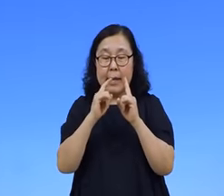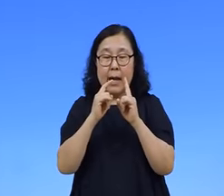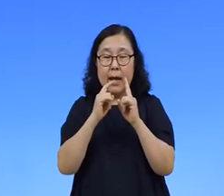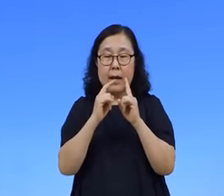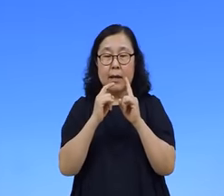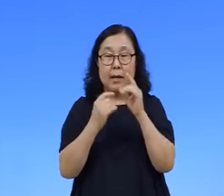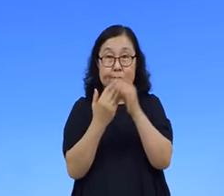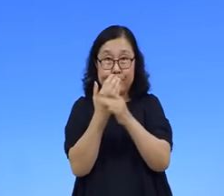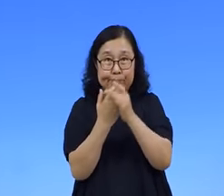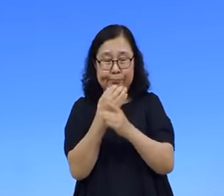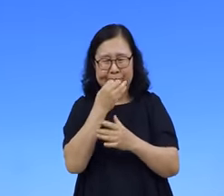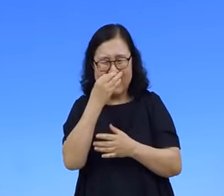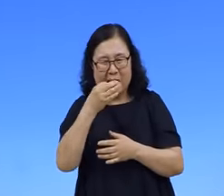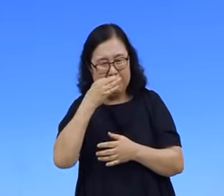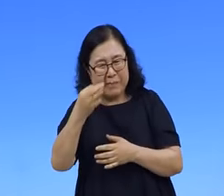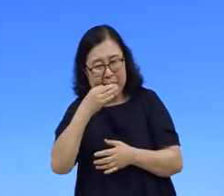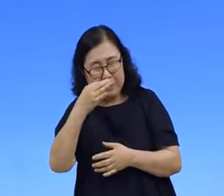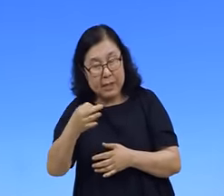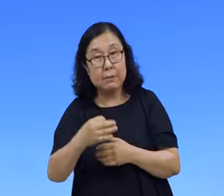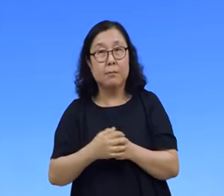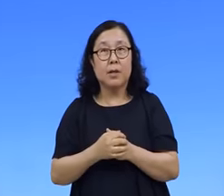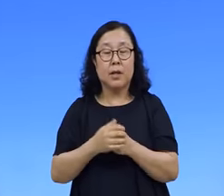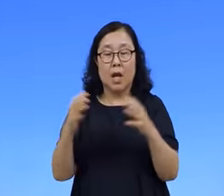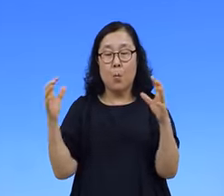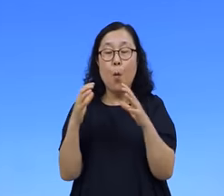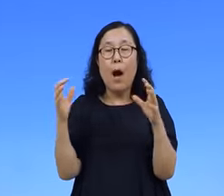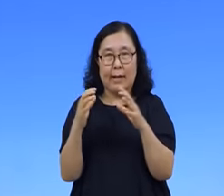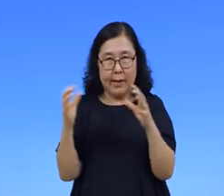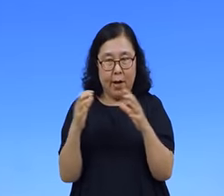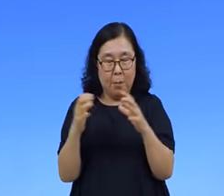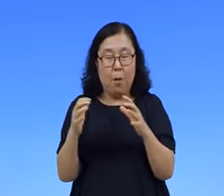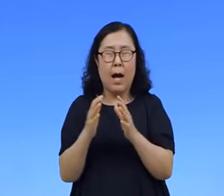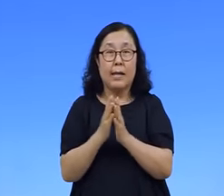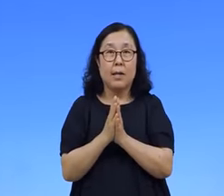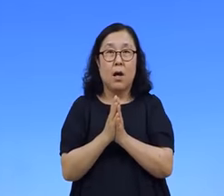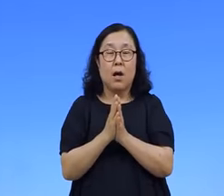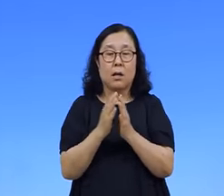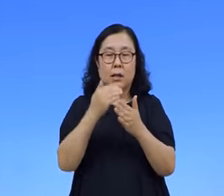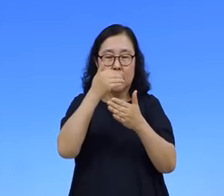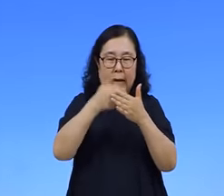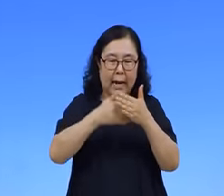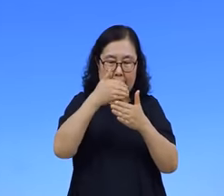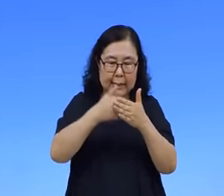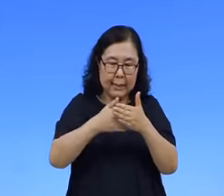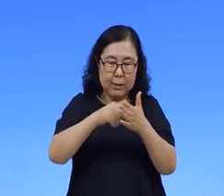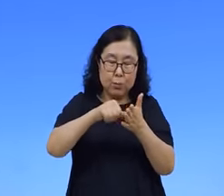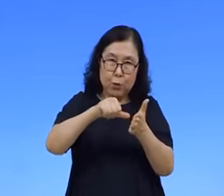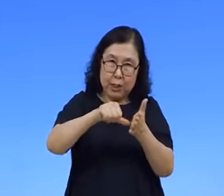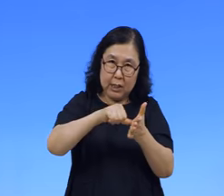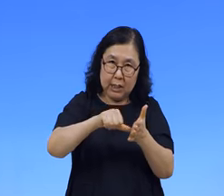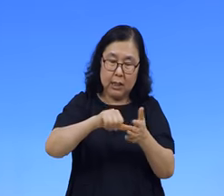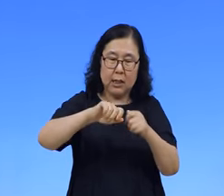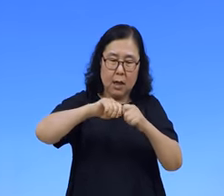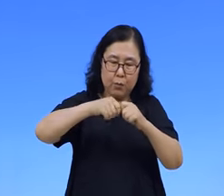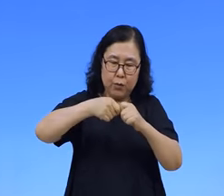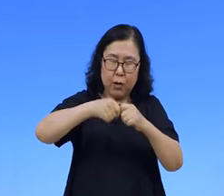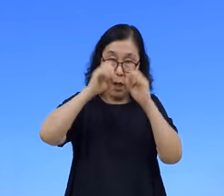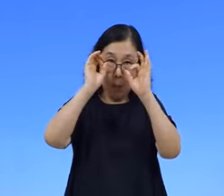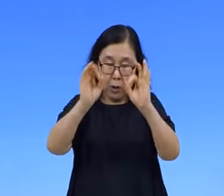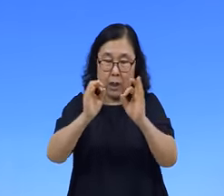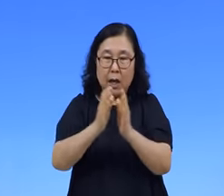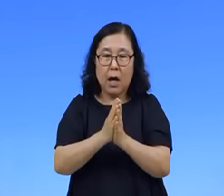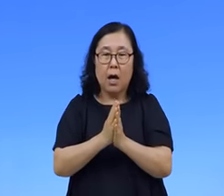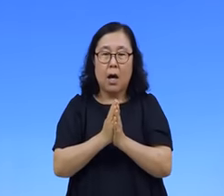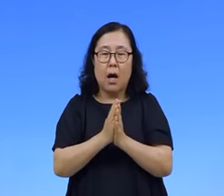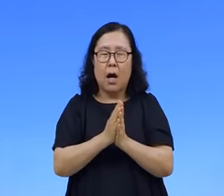때 나오는 그 침, 그거를 이제 파편을 다 모아가지고 그 침 전부를 분석을 해보니까 굉장히 흥미로운 분석이